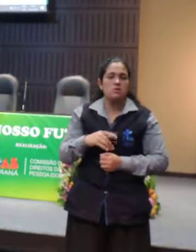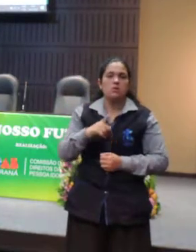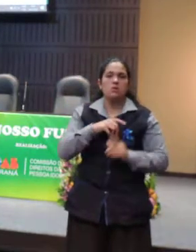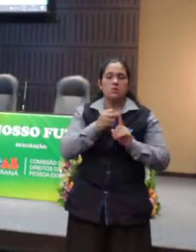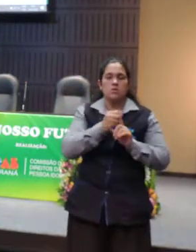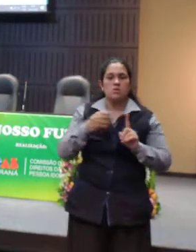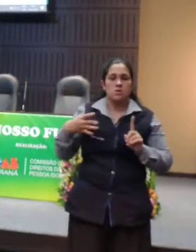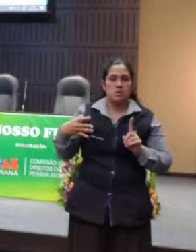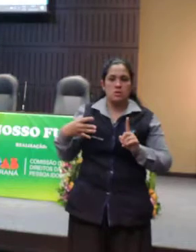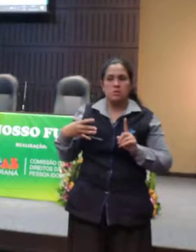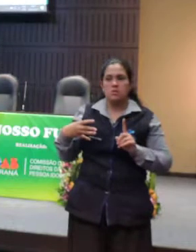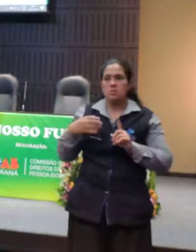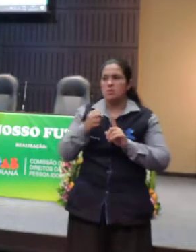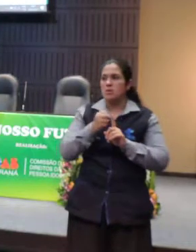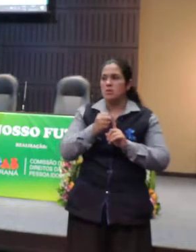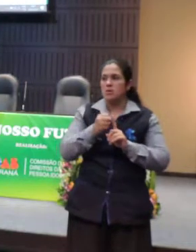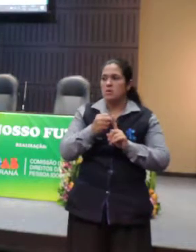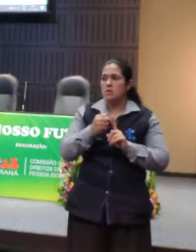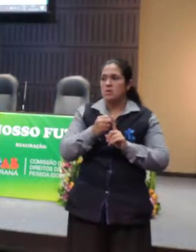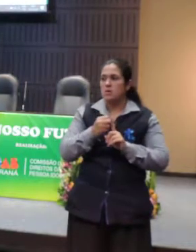síndrome do como é que é? Do humor?